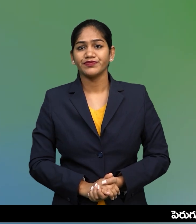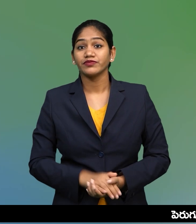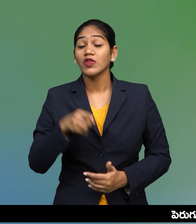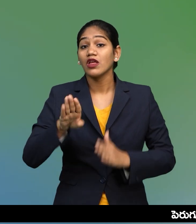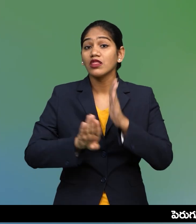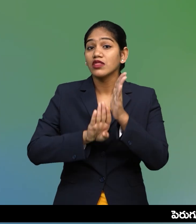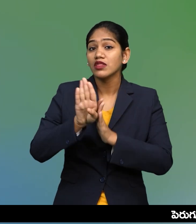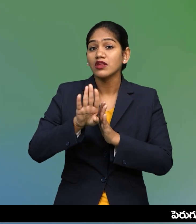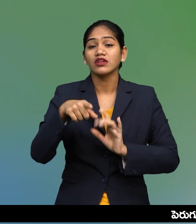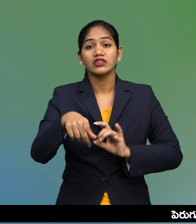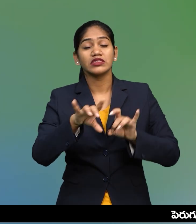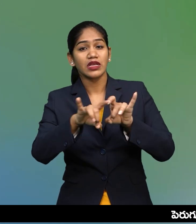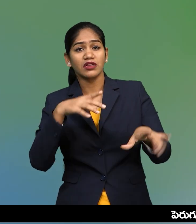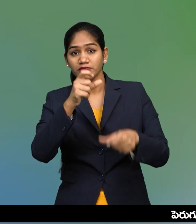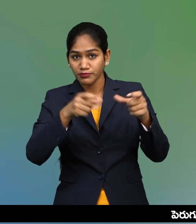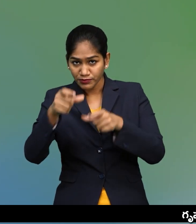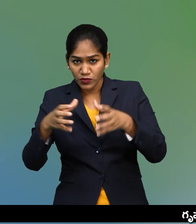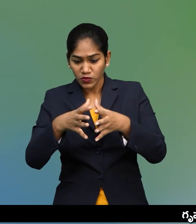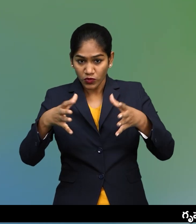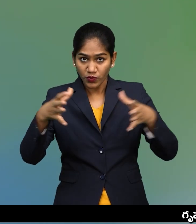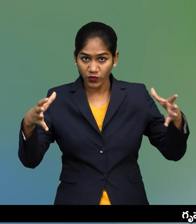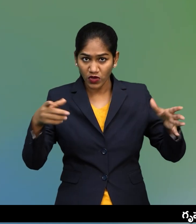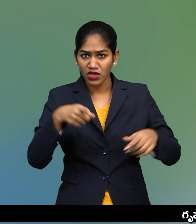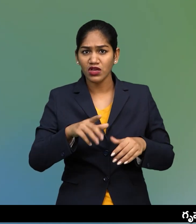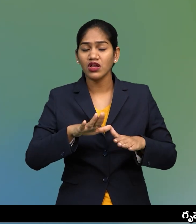పెరుగుతున్న పట్టణ జనాభాకు గృహ వసతి కల్పించాలి.